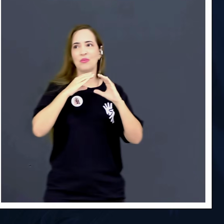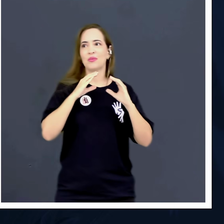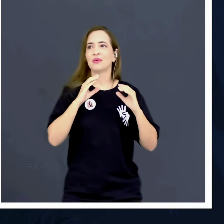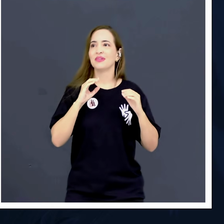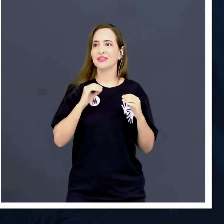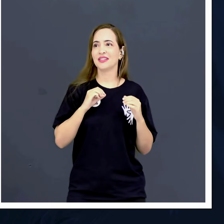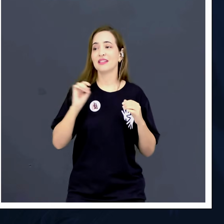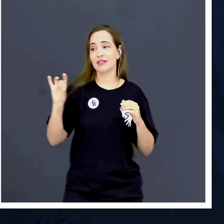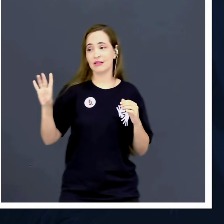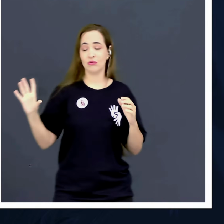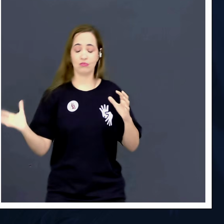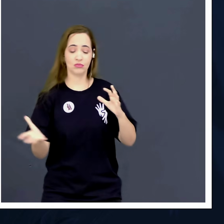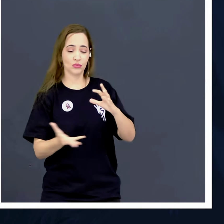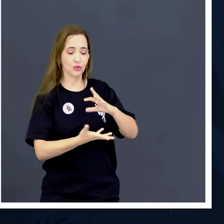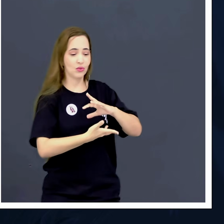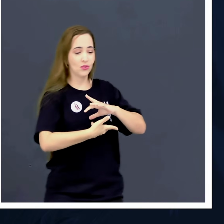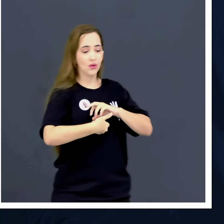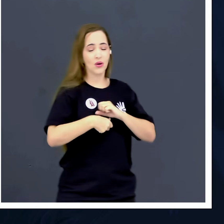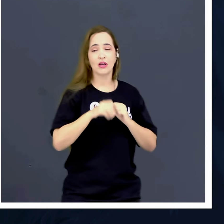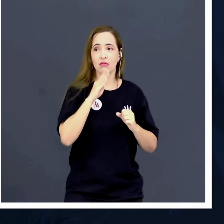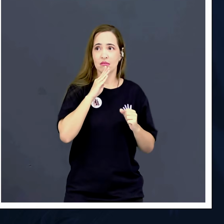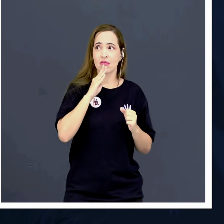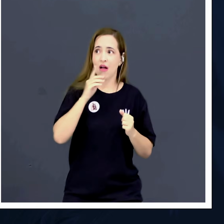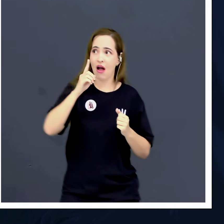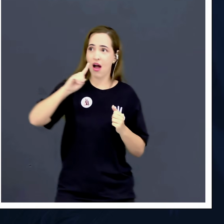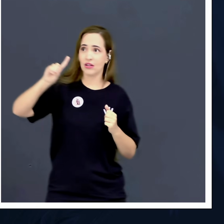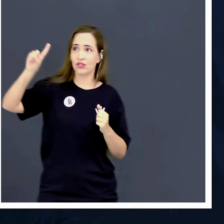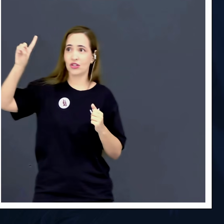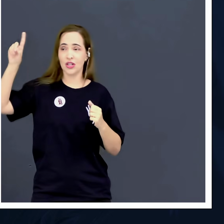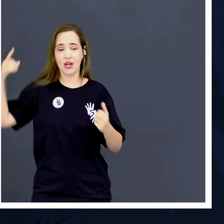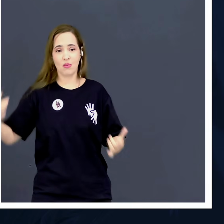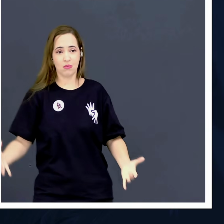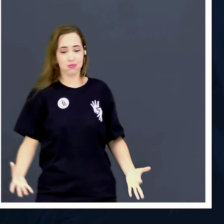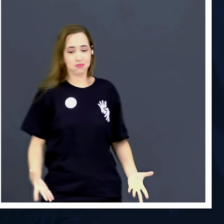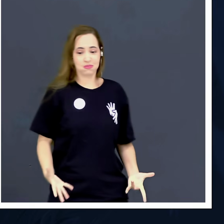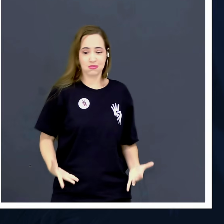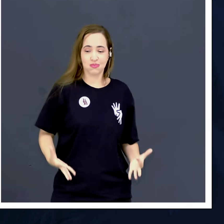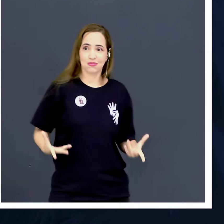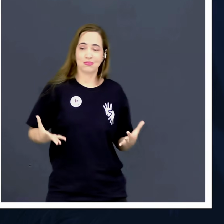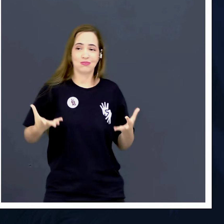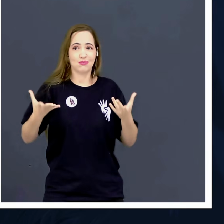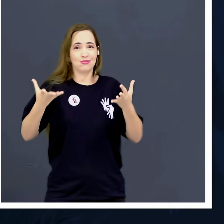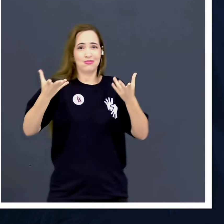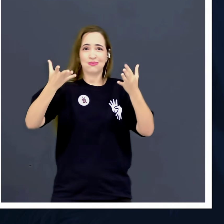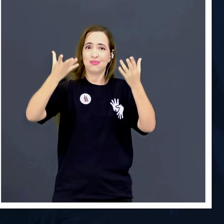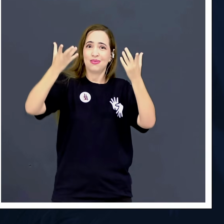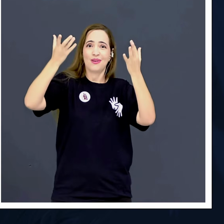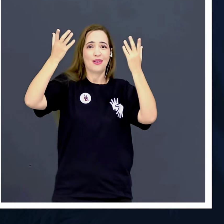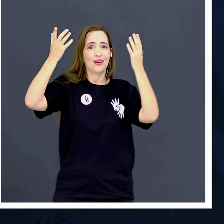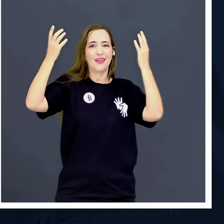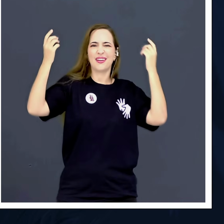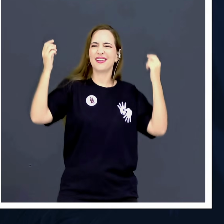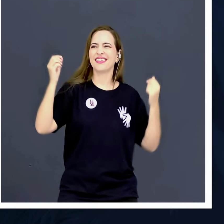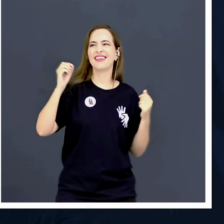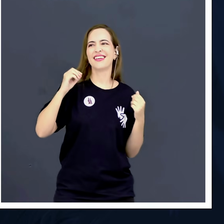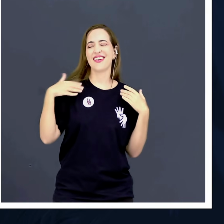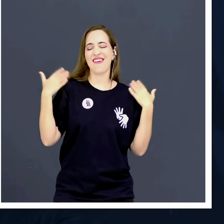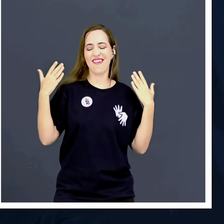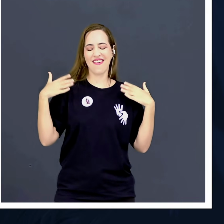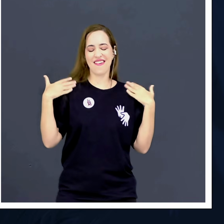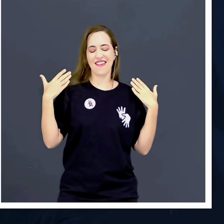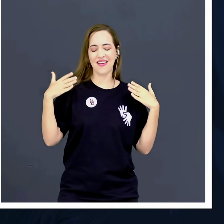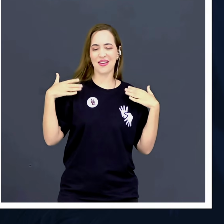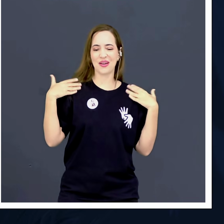Se o mundo conhecer a ti, ele se encherá com a tua